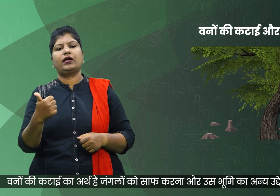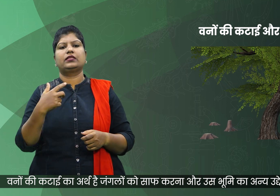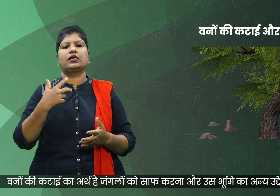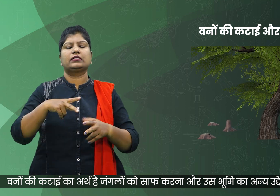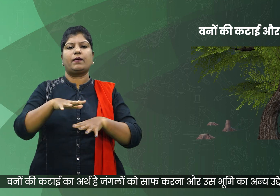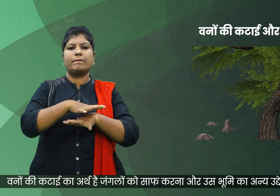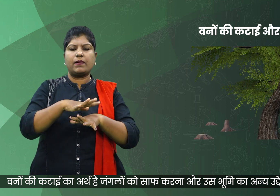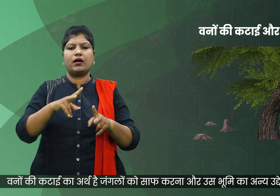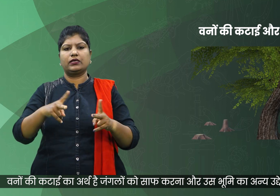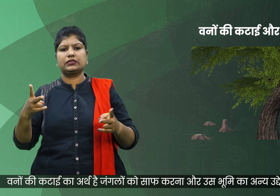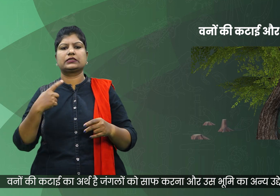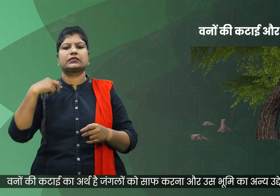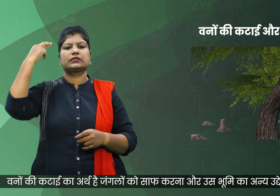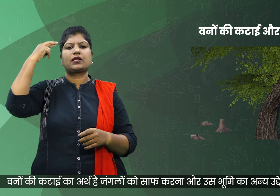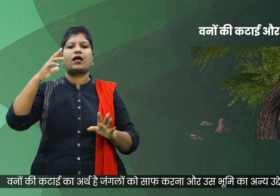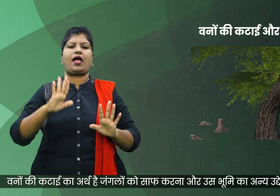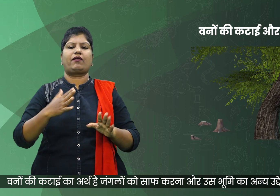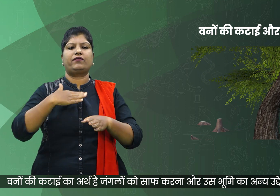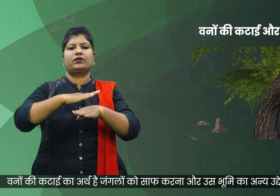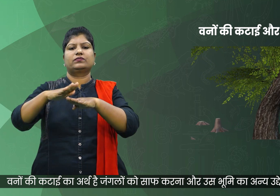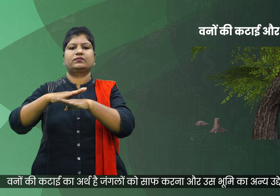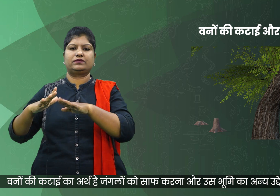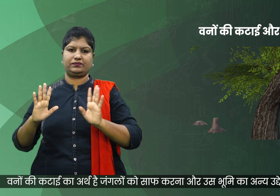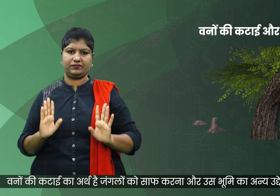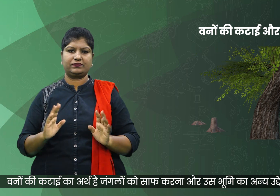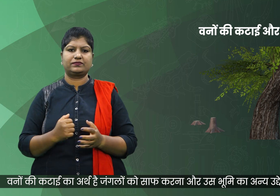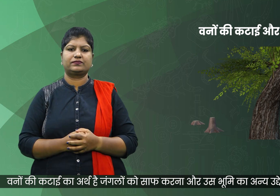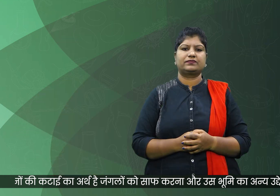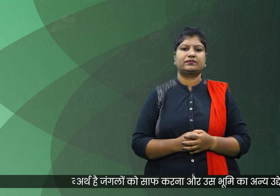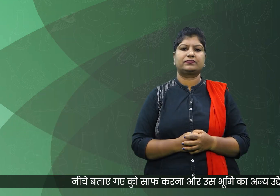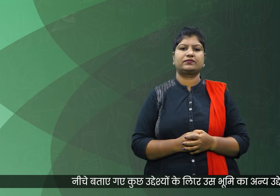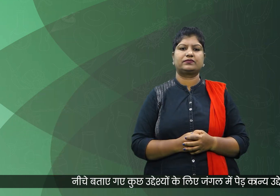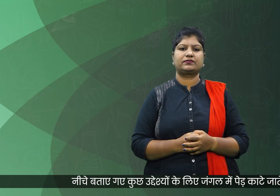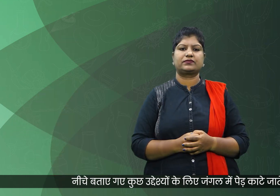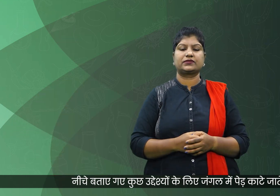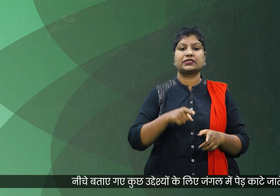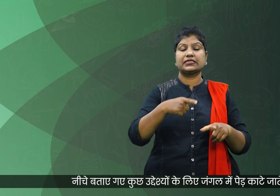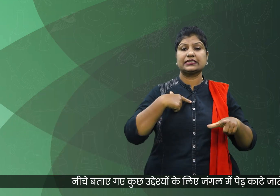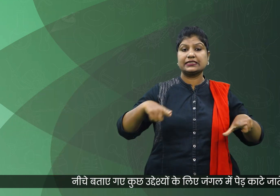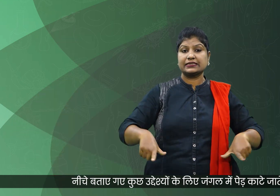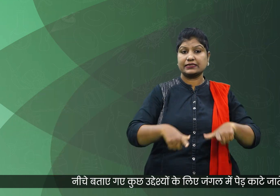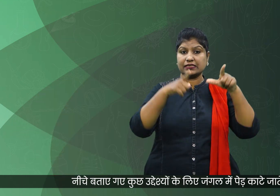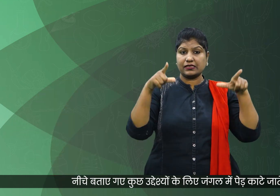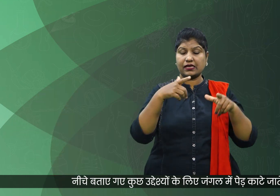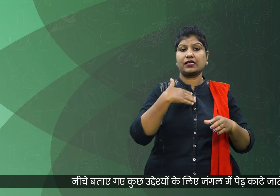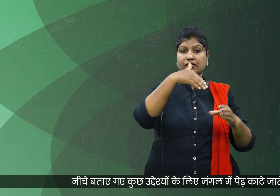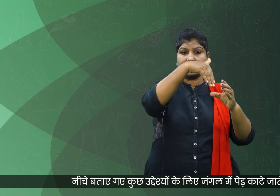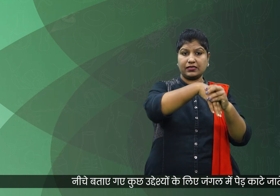करना। नीचे बताए गए कुछ उद्देशों के लिए जंगल में